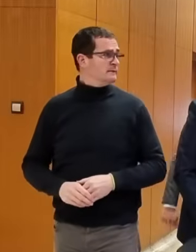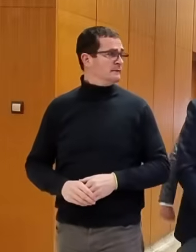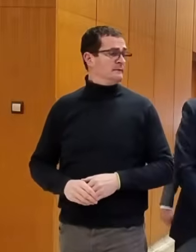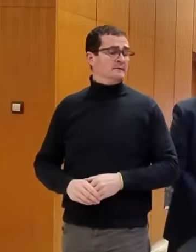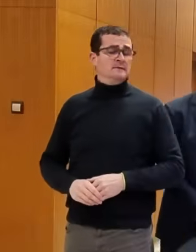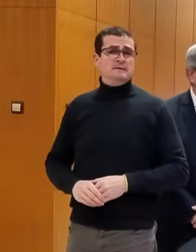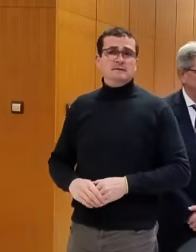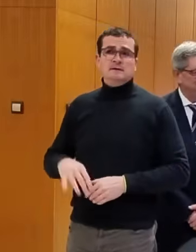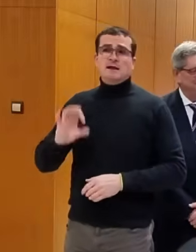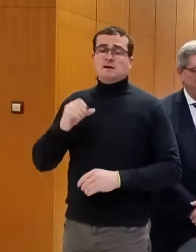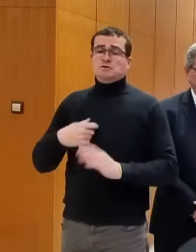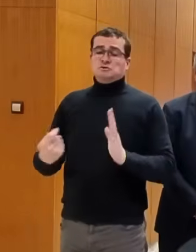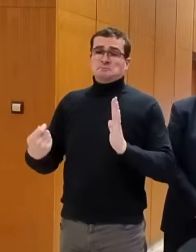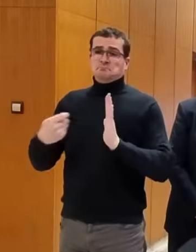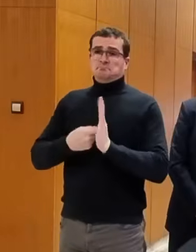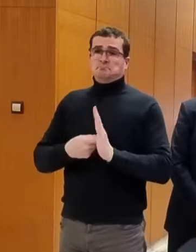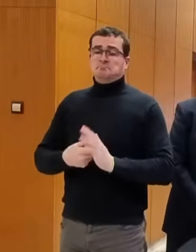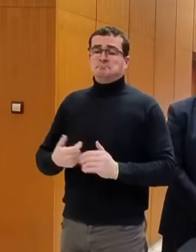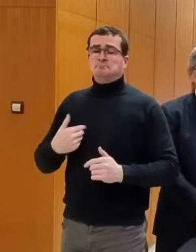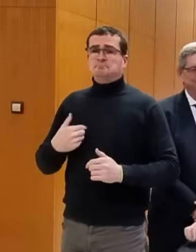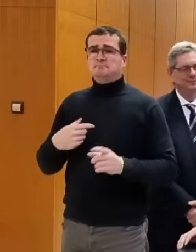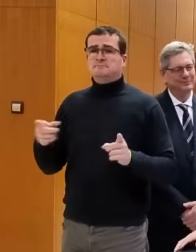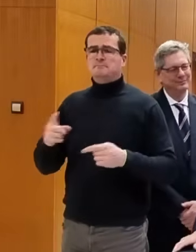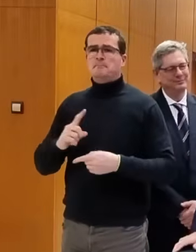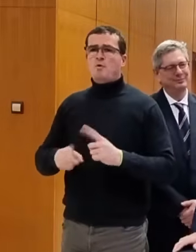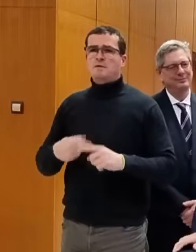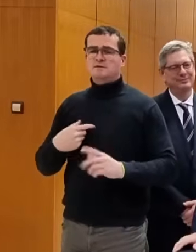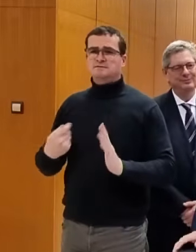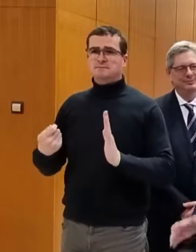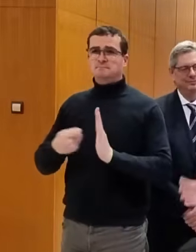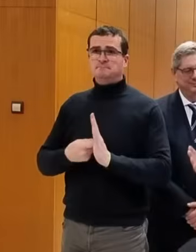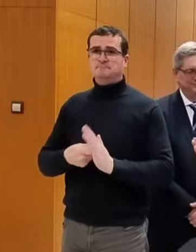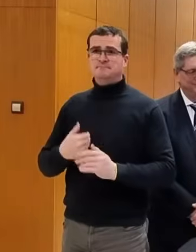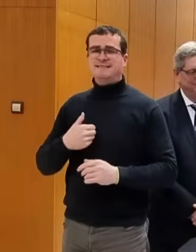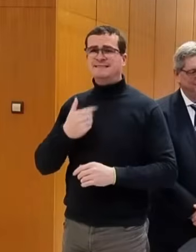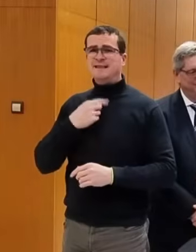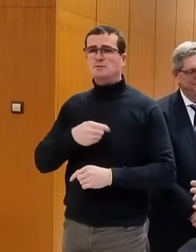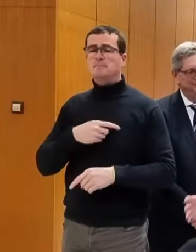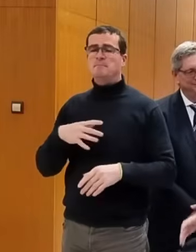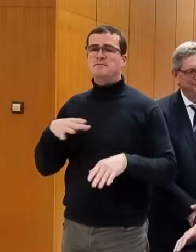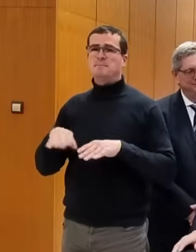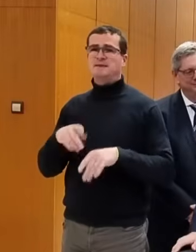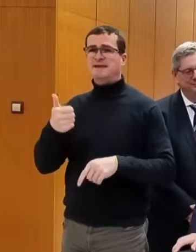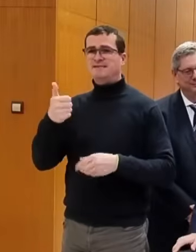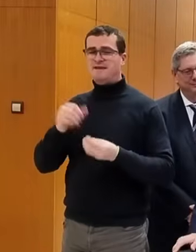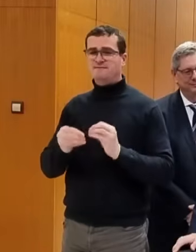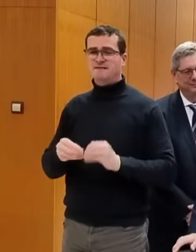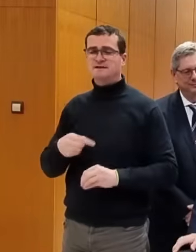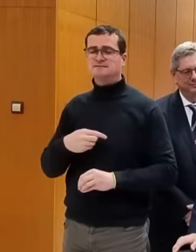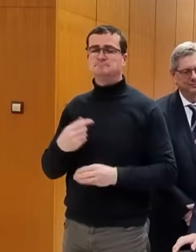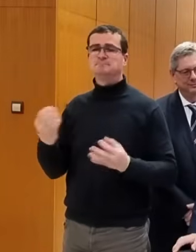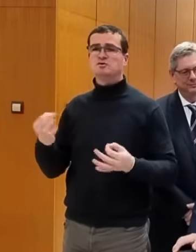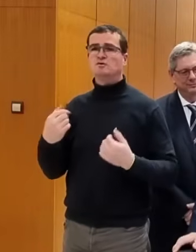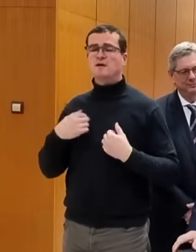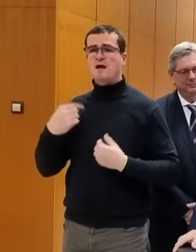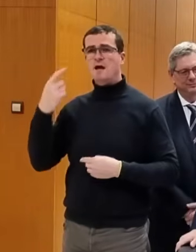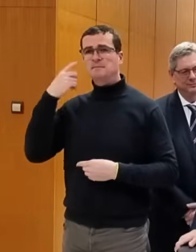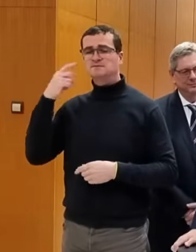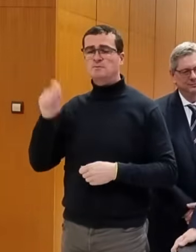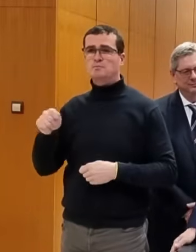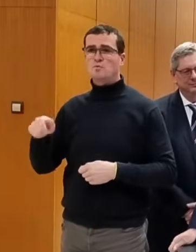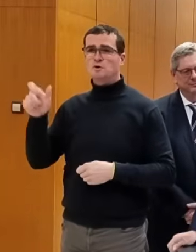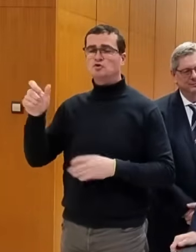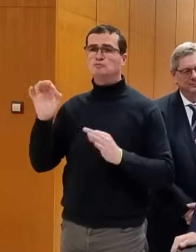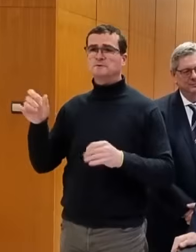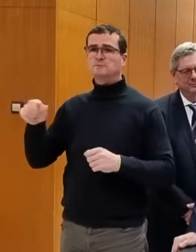dodať politicky. Ďakujem pekne, pán minister. Ja len politická glosa. A nesúhlasím s pánom ministrom v jednej veci, pretože ja si myslím, že